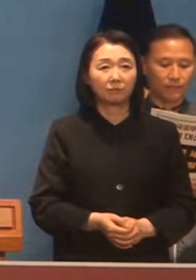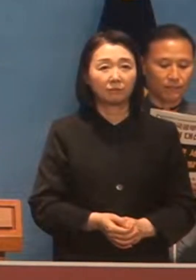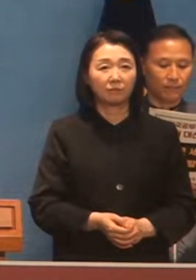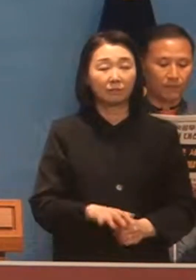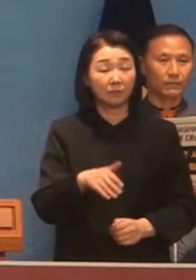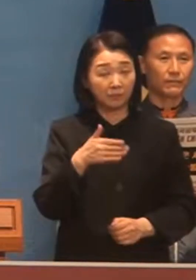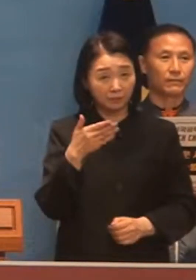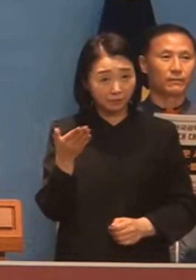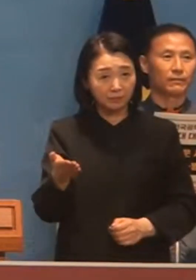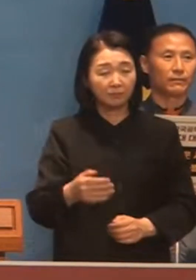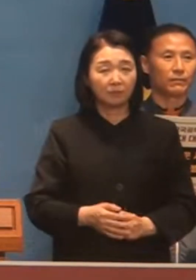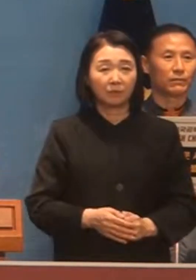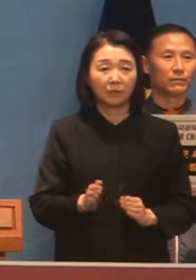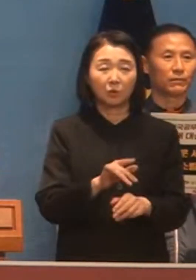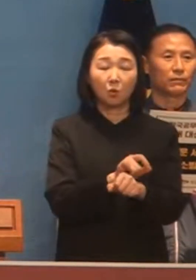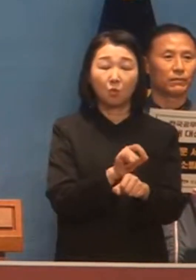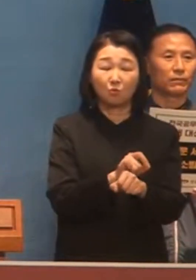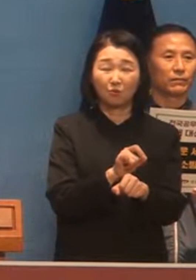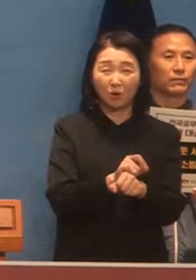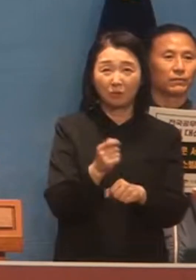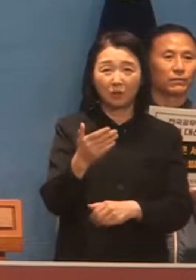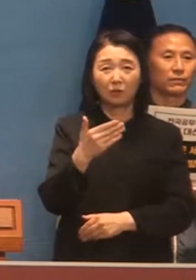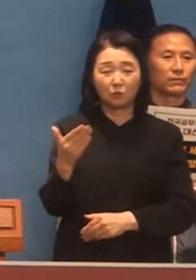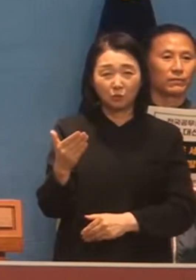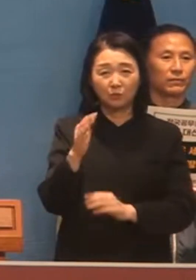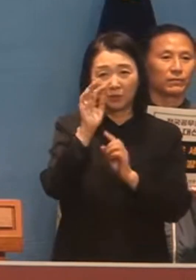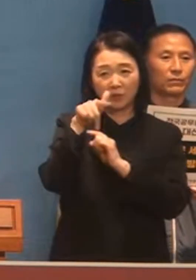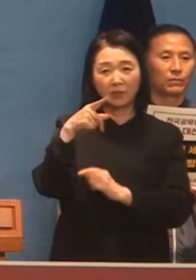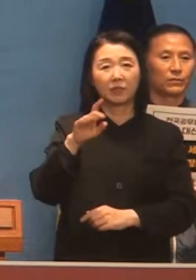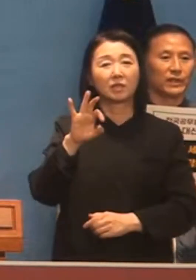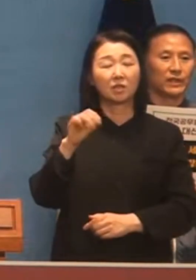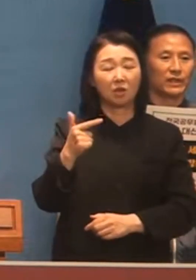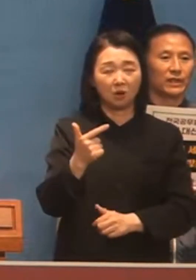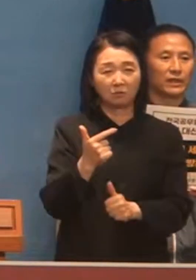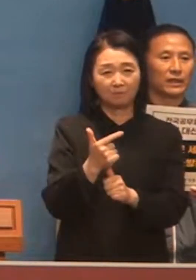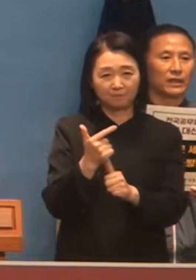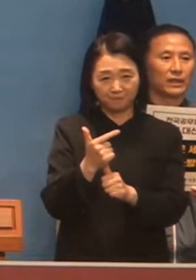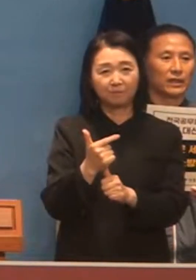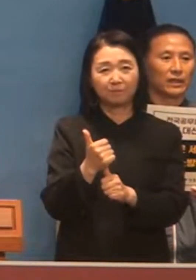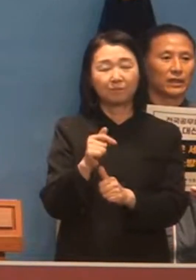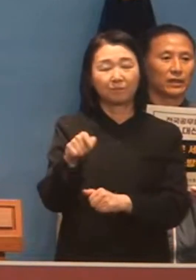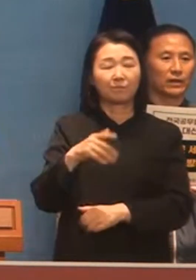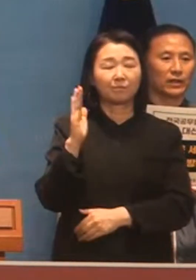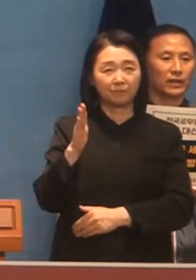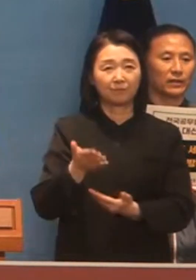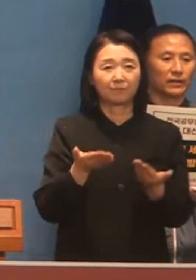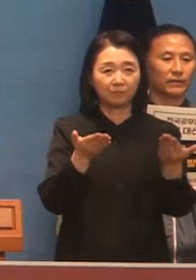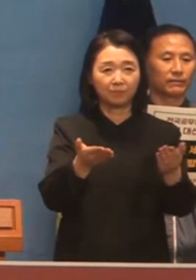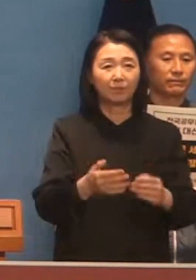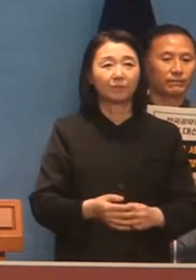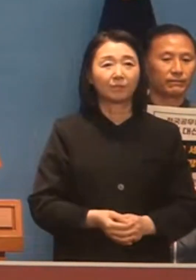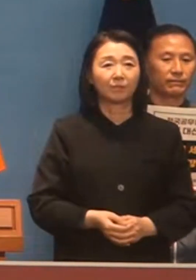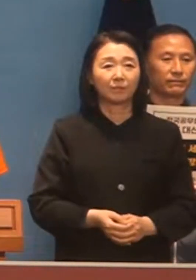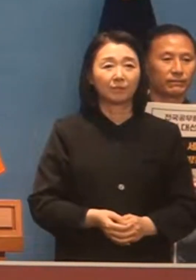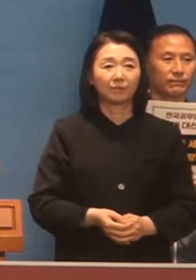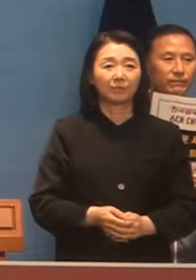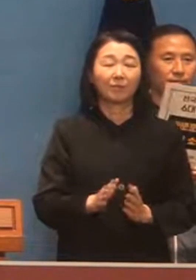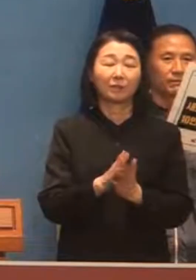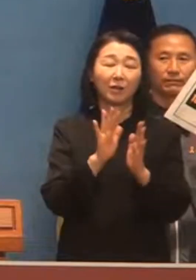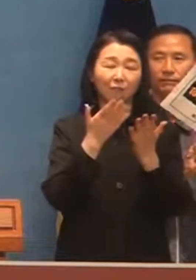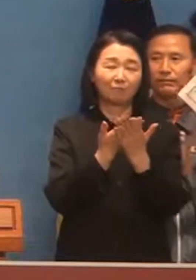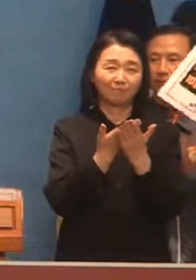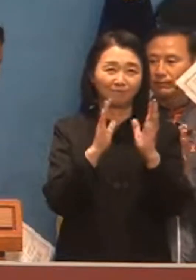이어서 공무원 노조 소방본부 이승현 부본부장님의 기자회견문 낭독이 있겠습니다. 뜨거운 박수